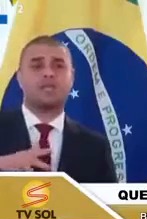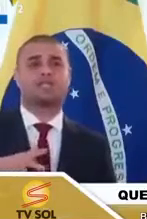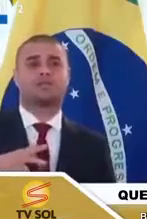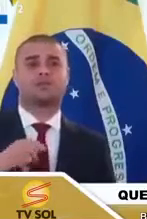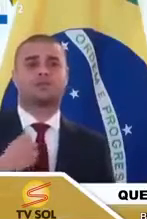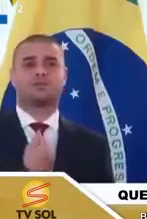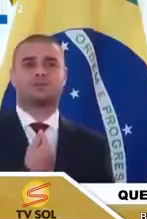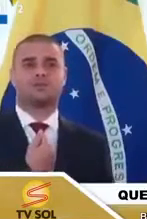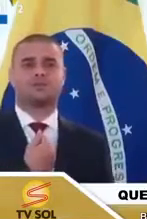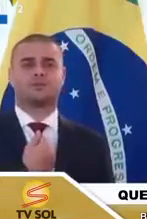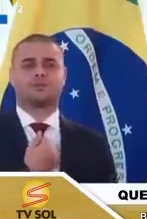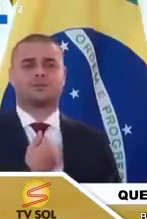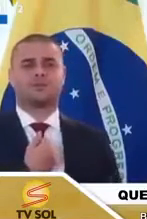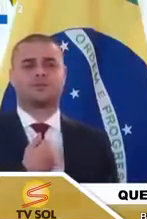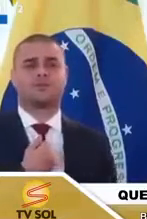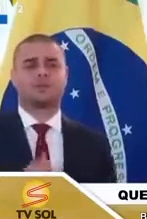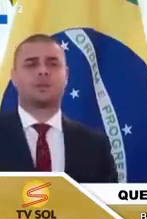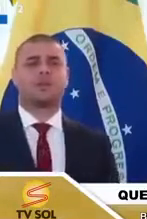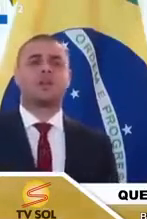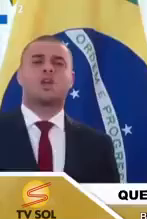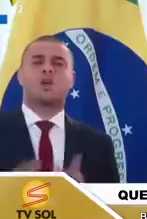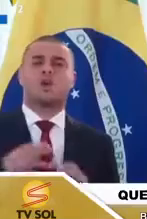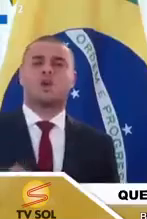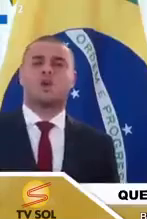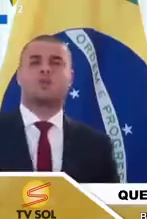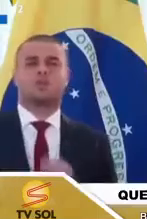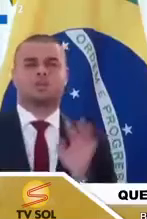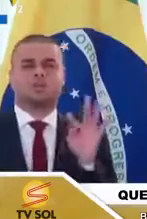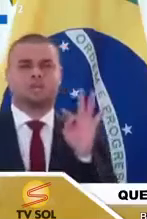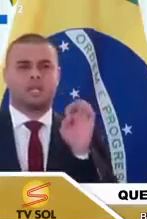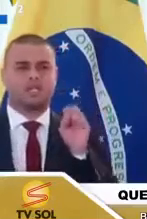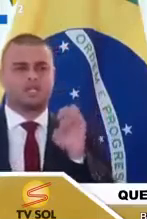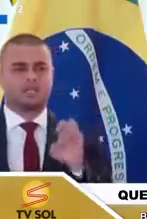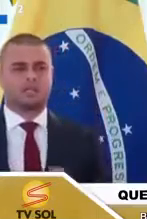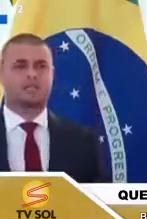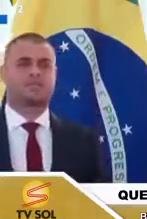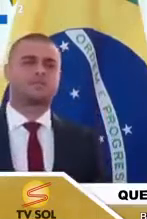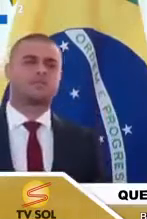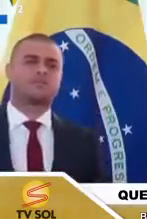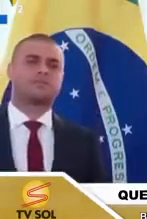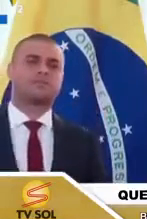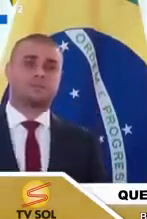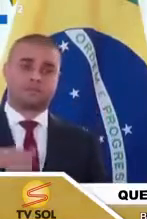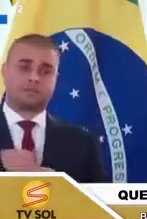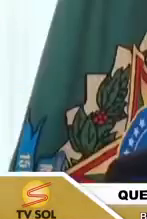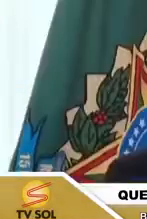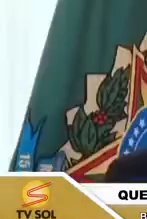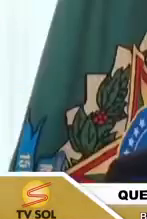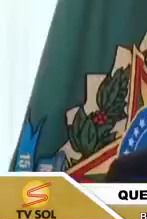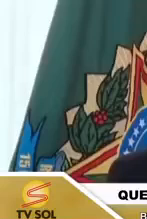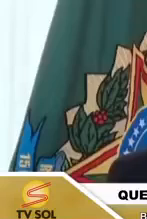brasileira nesta segunda-feira, em uma reunião com embaixadores e diplomatas. O presidente discursou